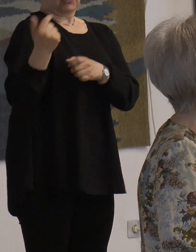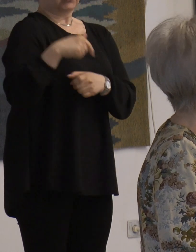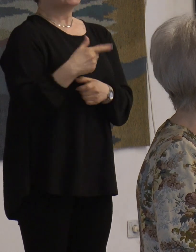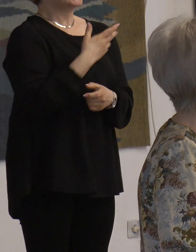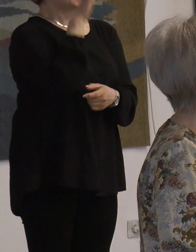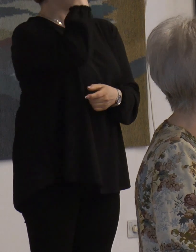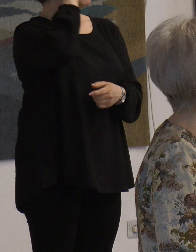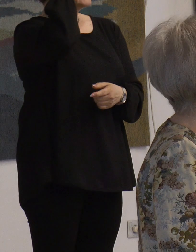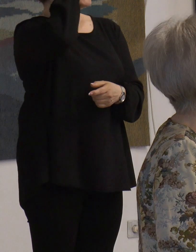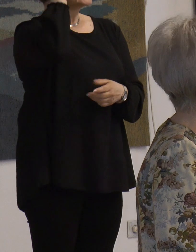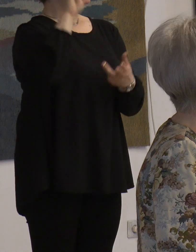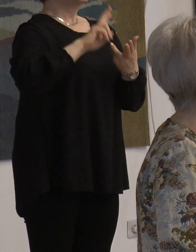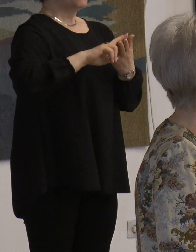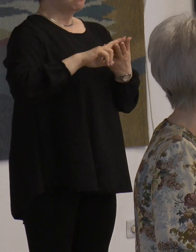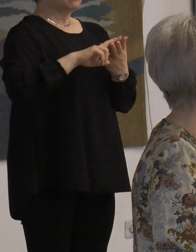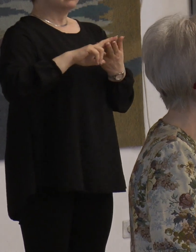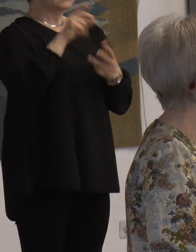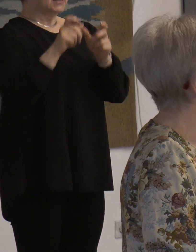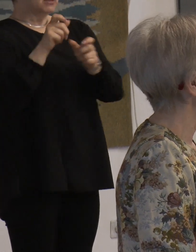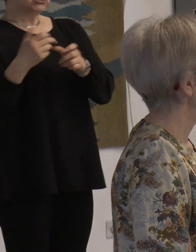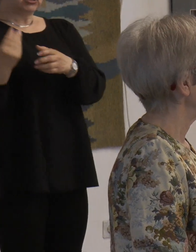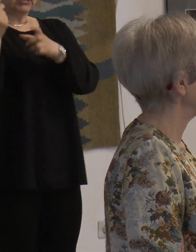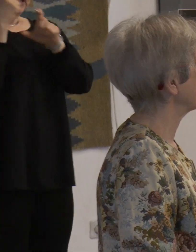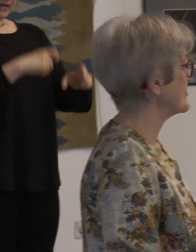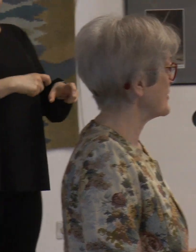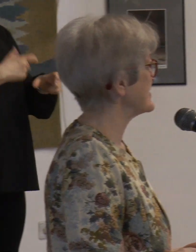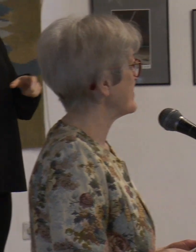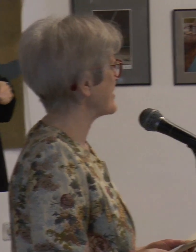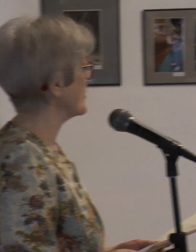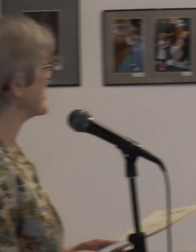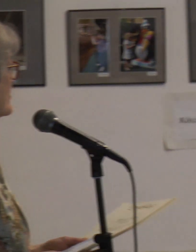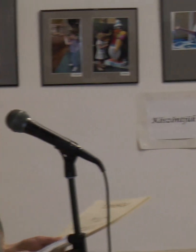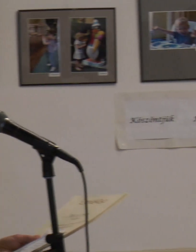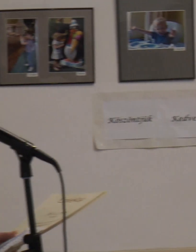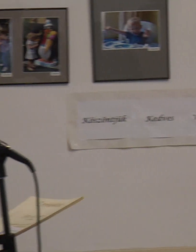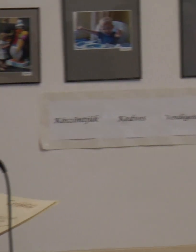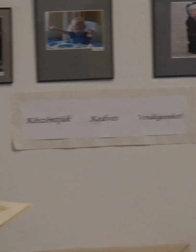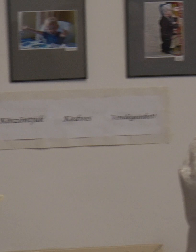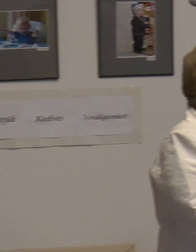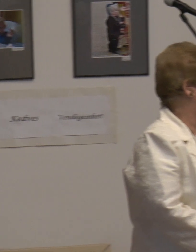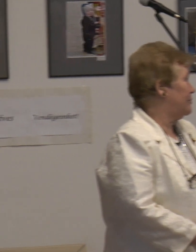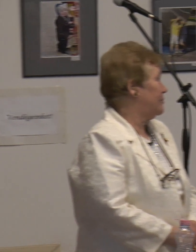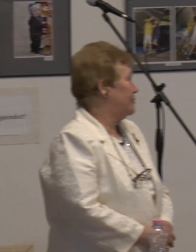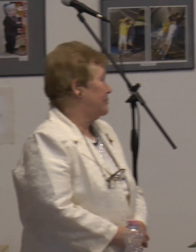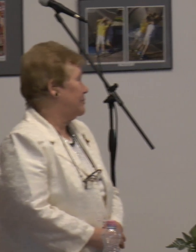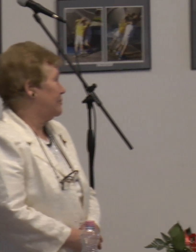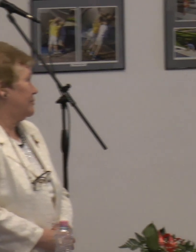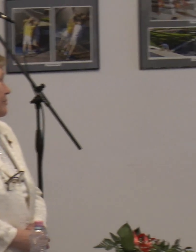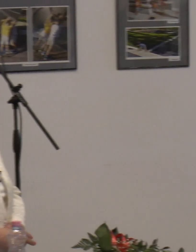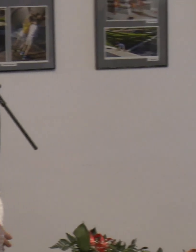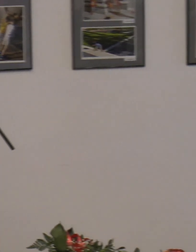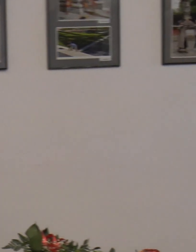amikor többen jöttek Orosházáról, és nagyon szépen köszönjük ezt a mai gyönyörű